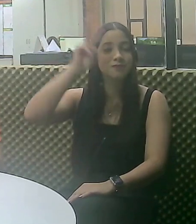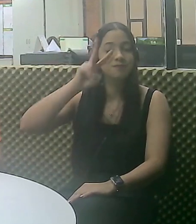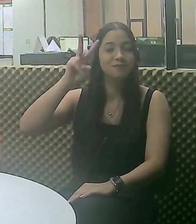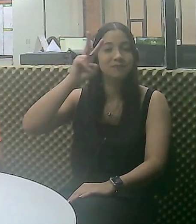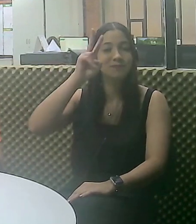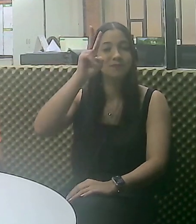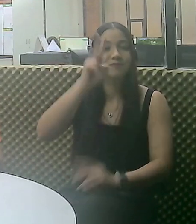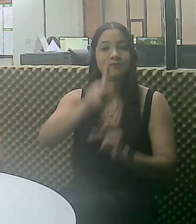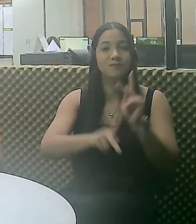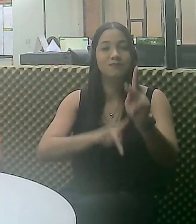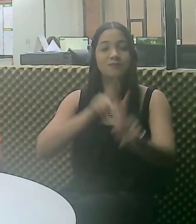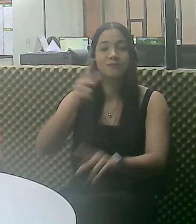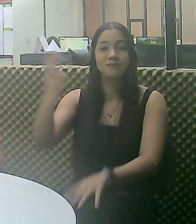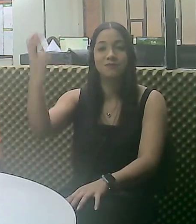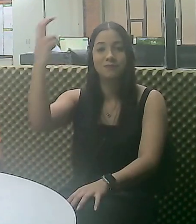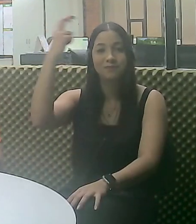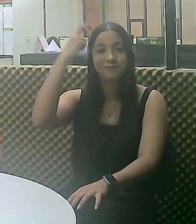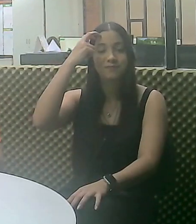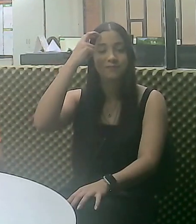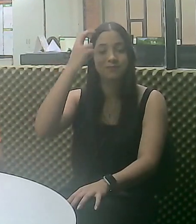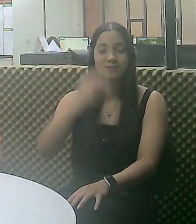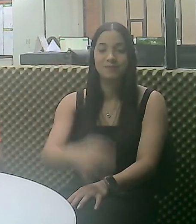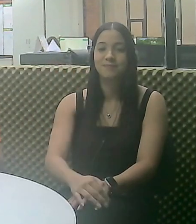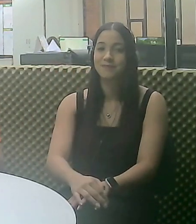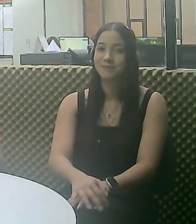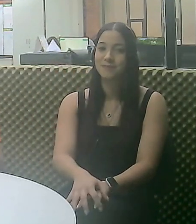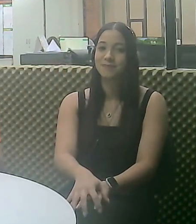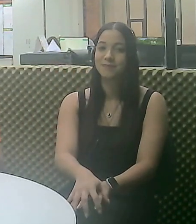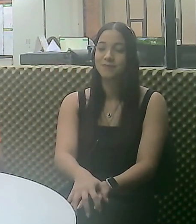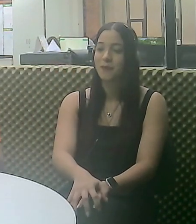história, nossa cultura e nossa gente.